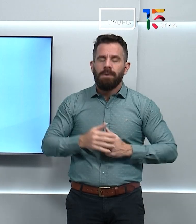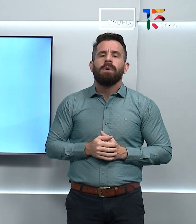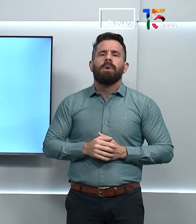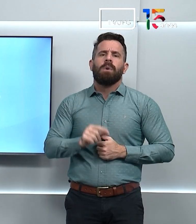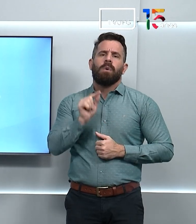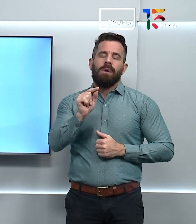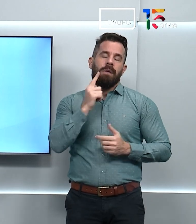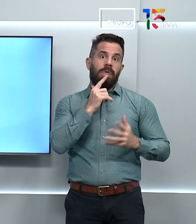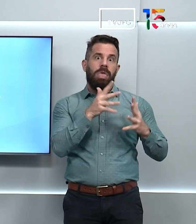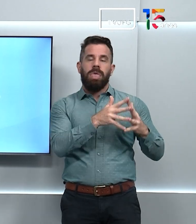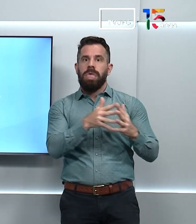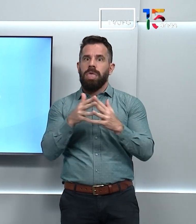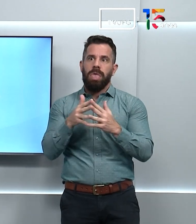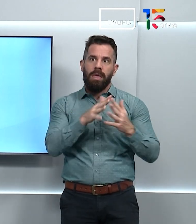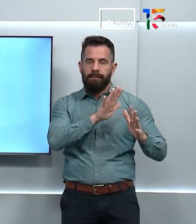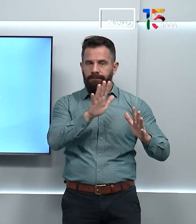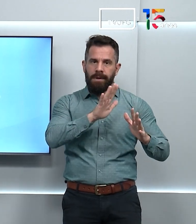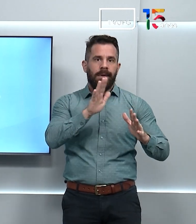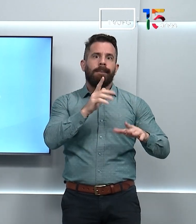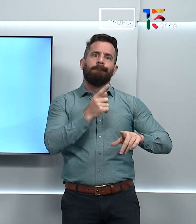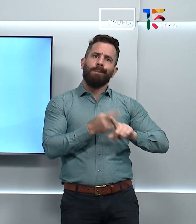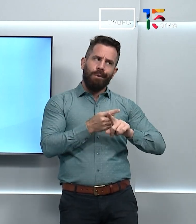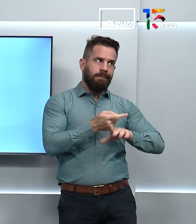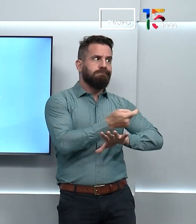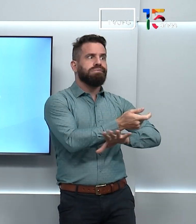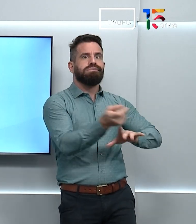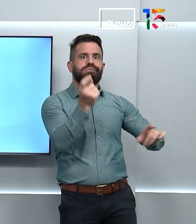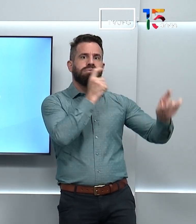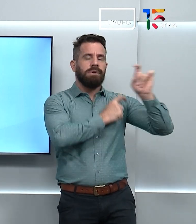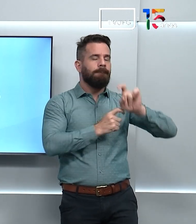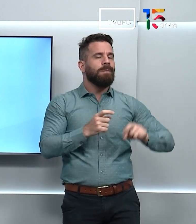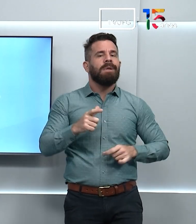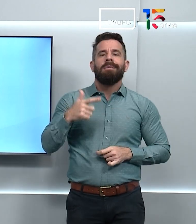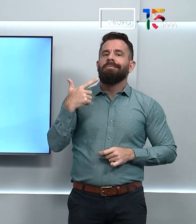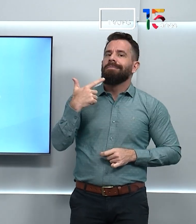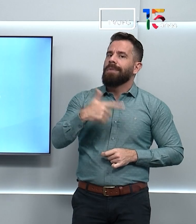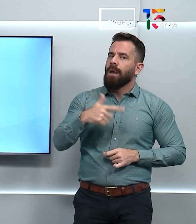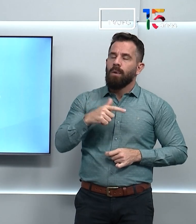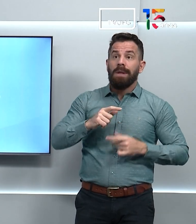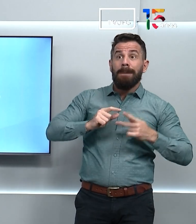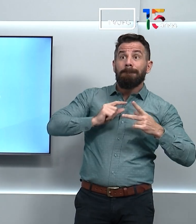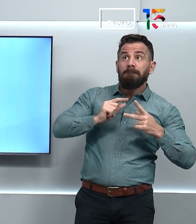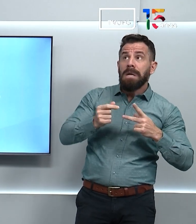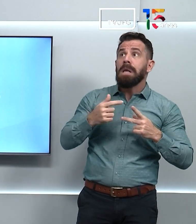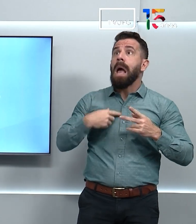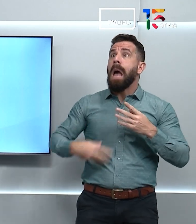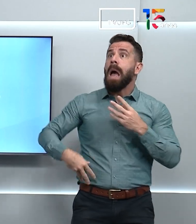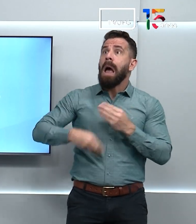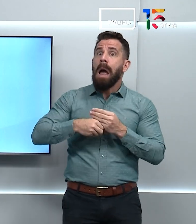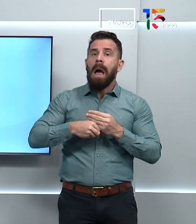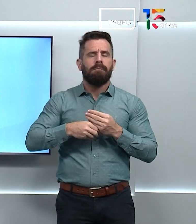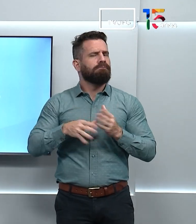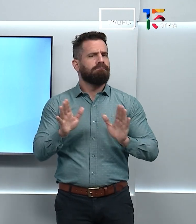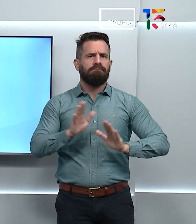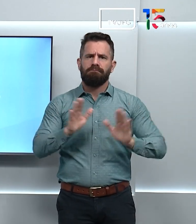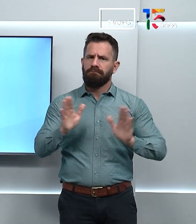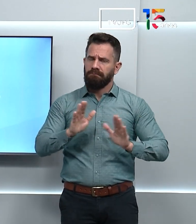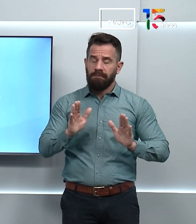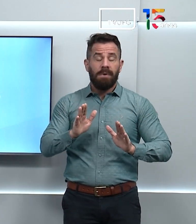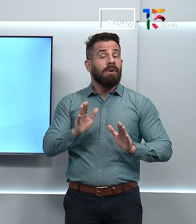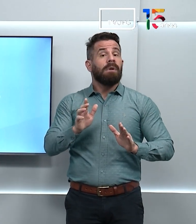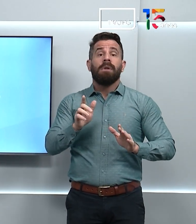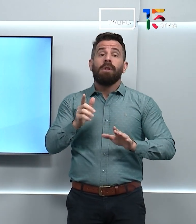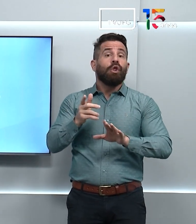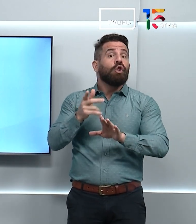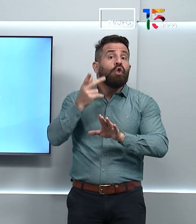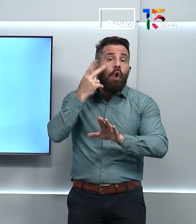e não compactuar com essas fake news. Não existe um novo imposto sobre o Pix. As movimentações financeiras sempre